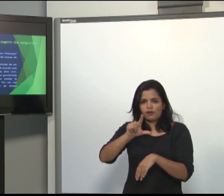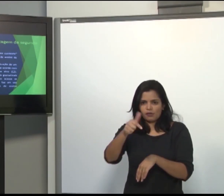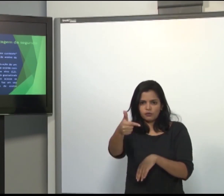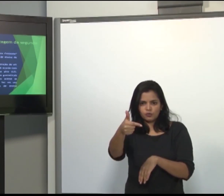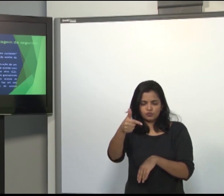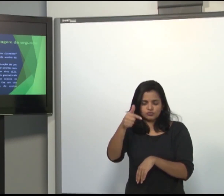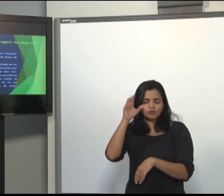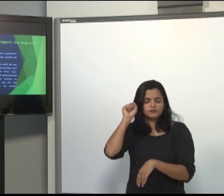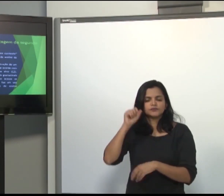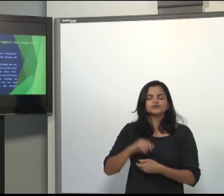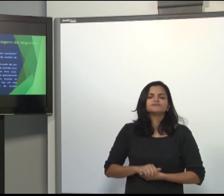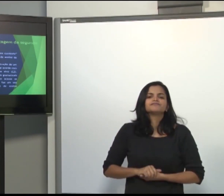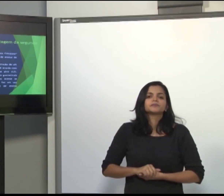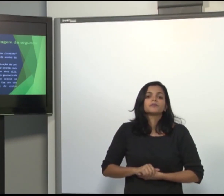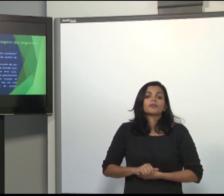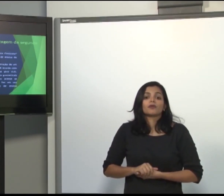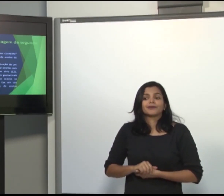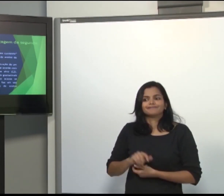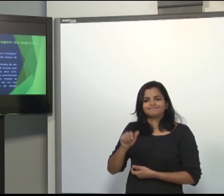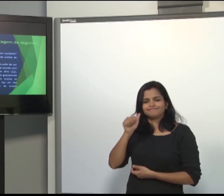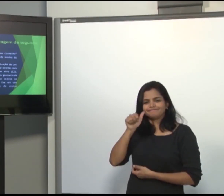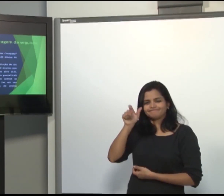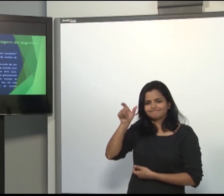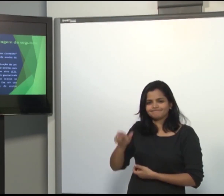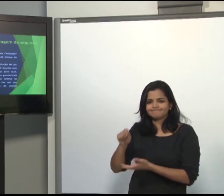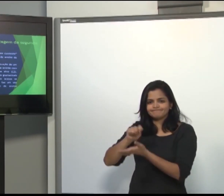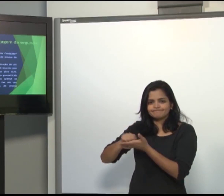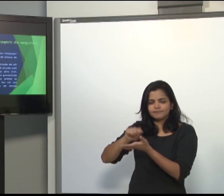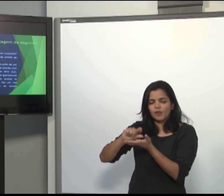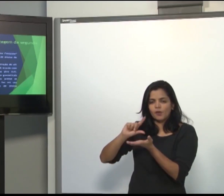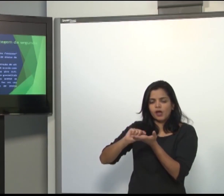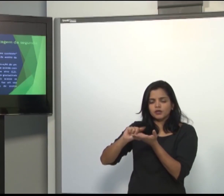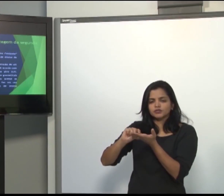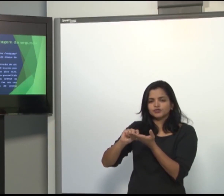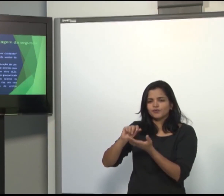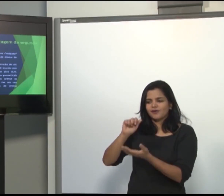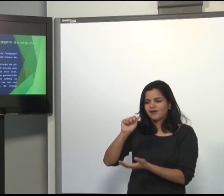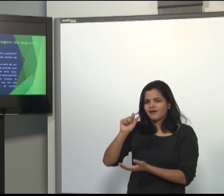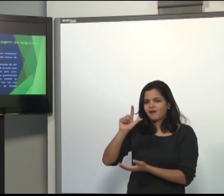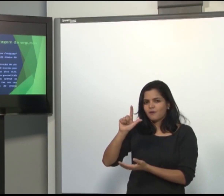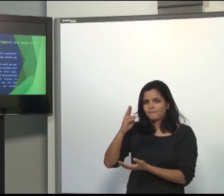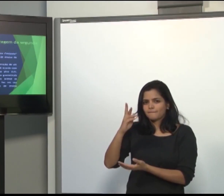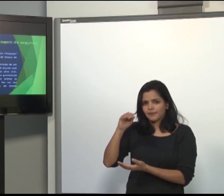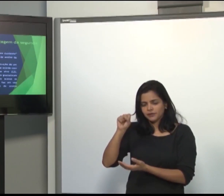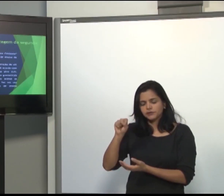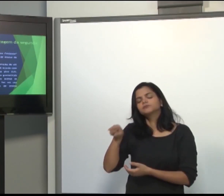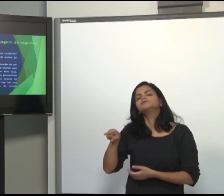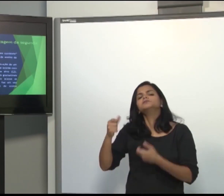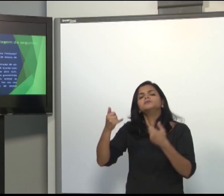sobre como auxiliar o ouvinte a aprender a segunda língua. Então, temos o artigo de Albres,